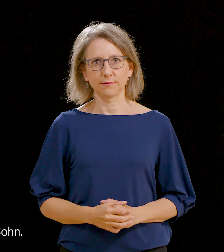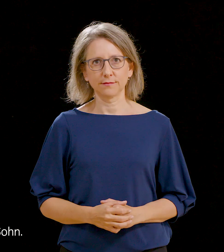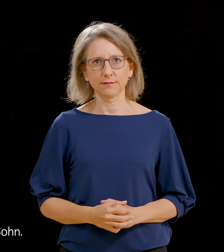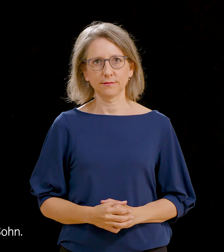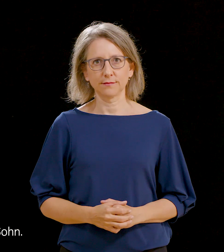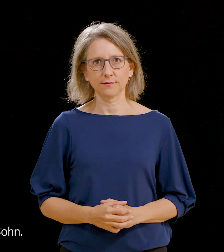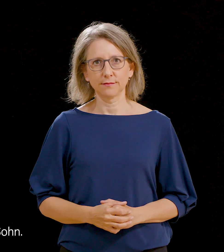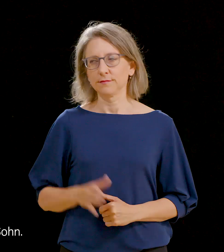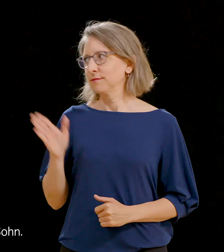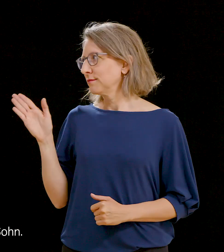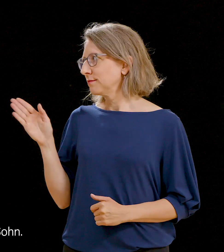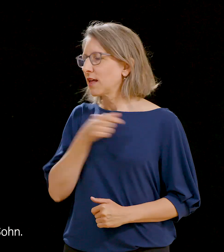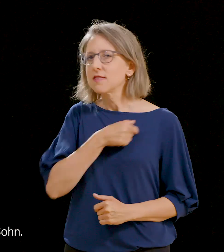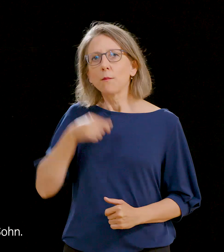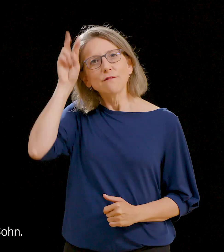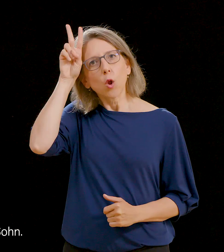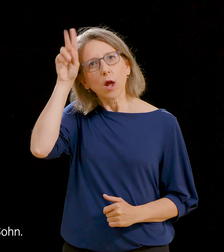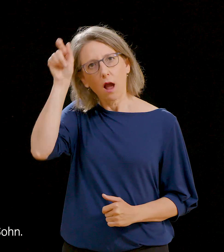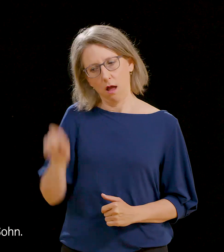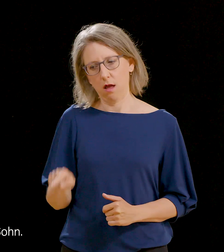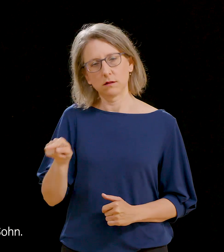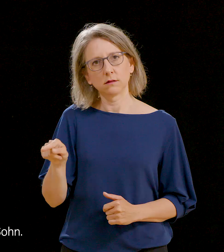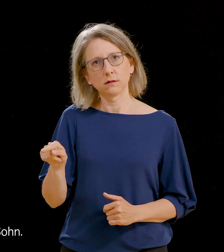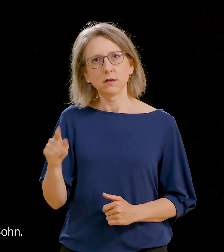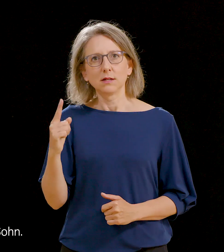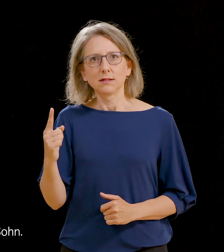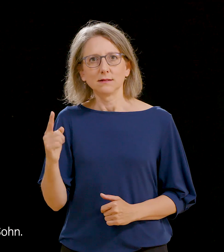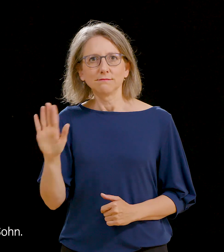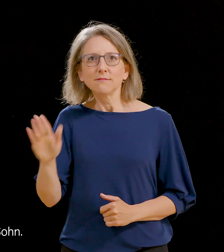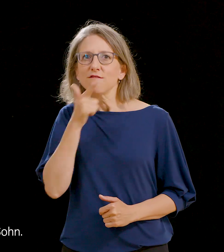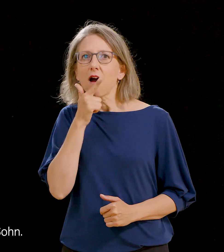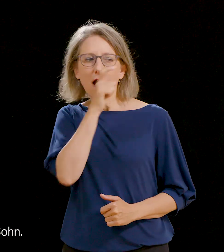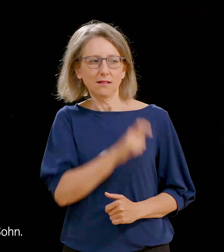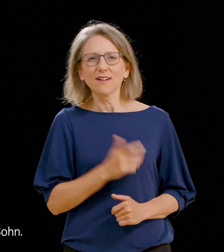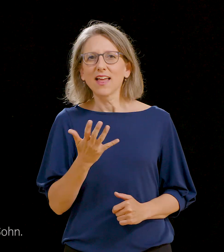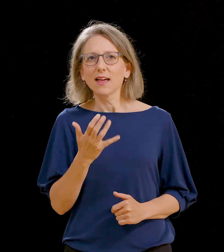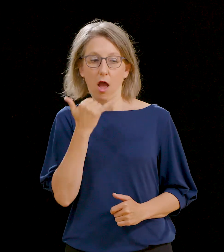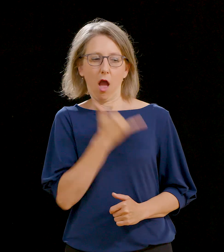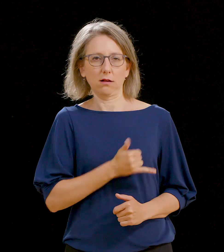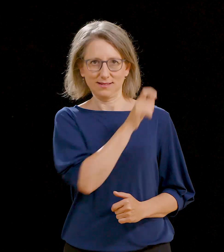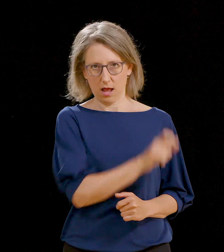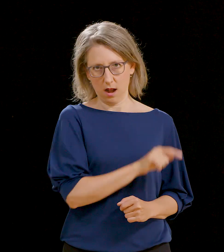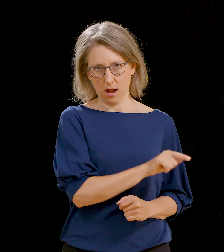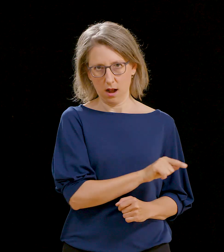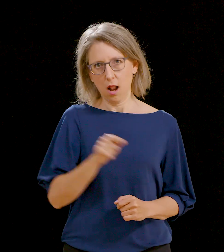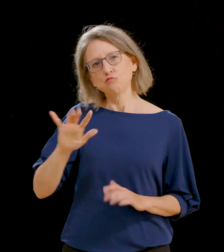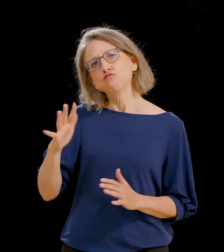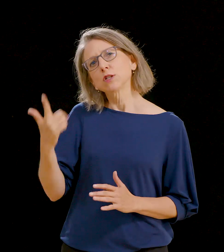Das ist Florian. Florian ist Axels Sohn. Er ist circa zwölf Jahre alt.